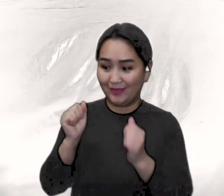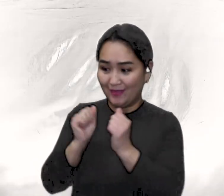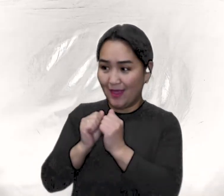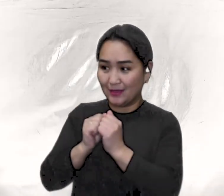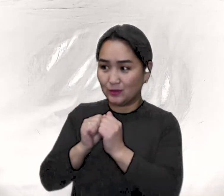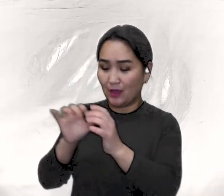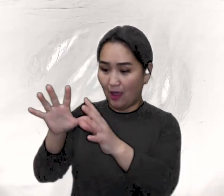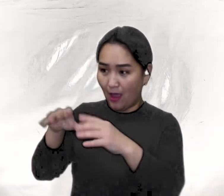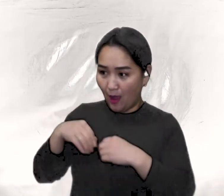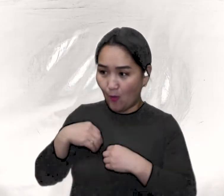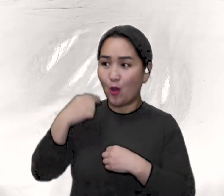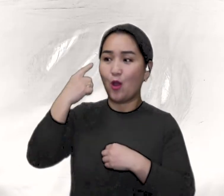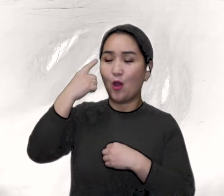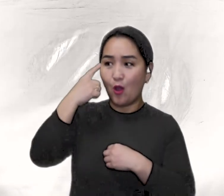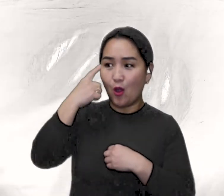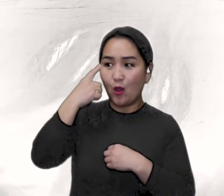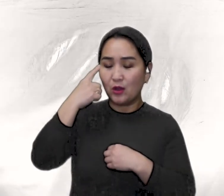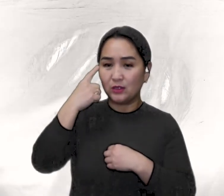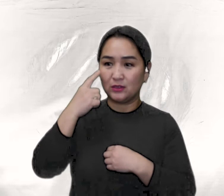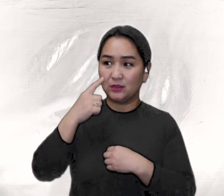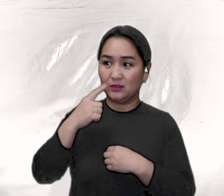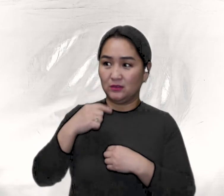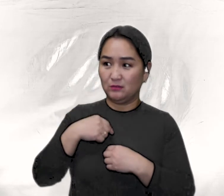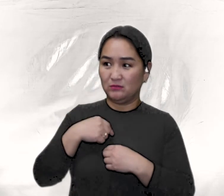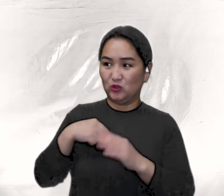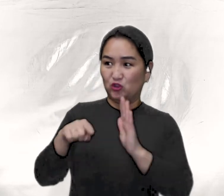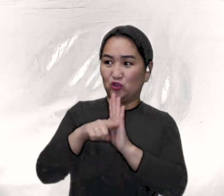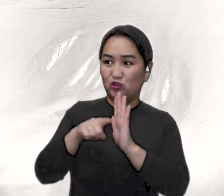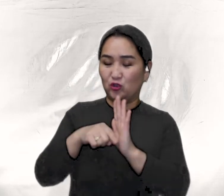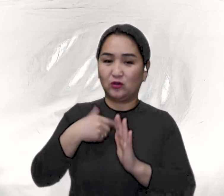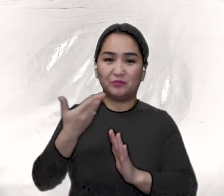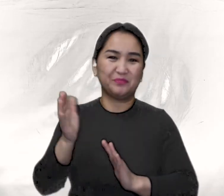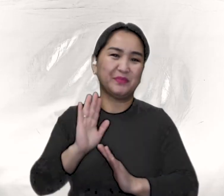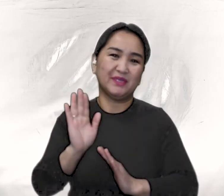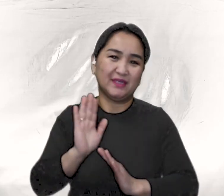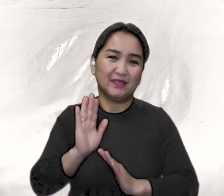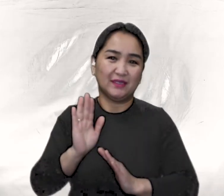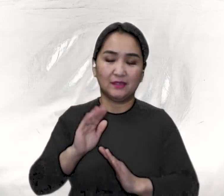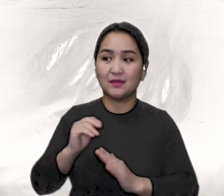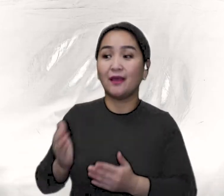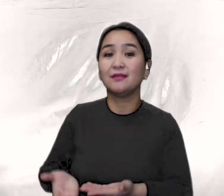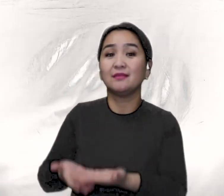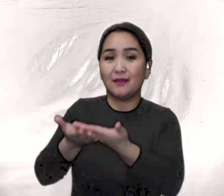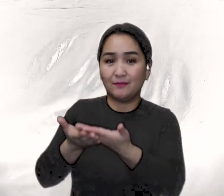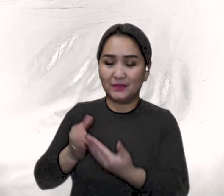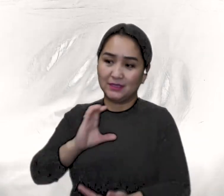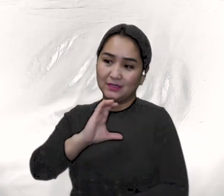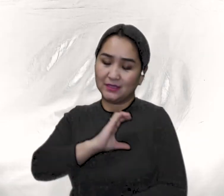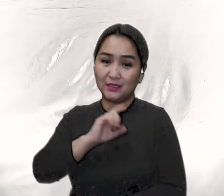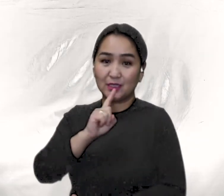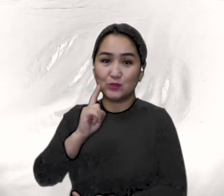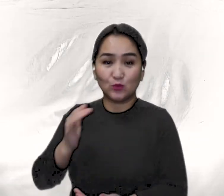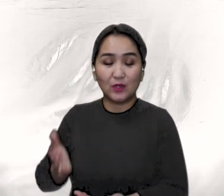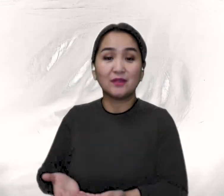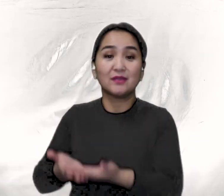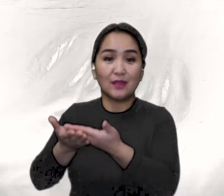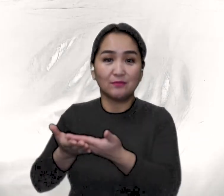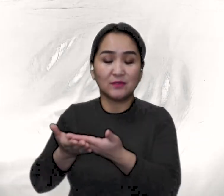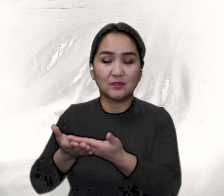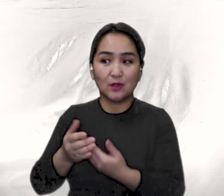хөдөлгөөрээ. Тэ. Сайхан дэмжээд өгөөрээ. Сэтгэл зүйн хувьд тэр чинь айгүй асуудалтай хүмүүс байдаг.